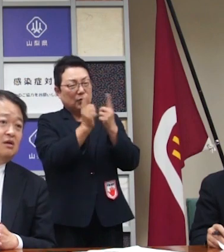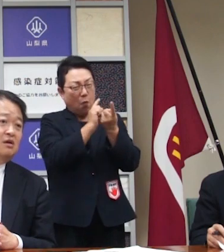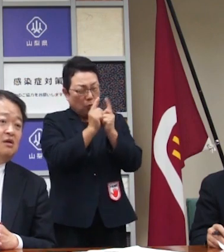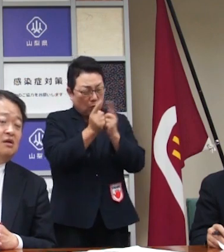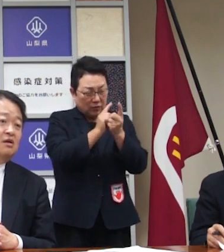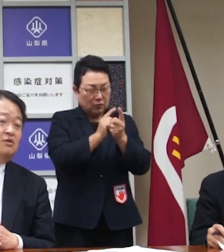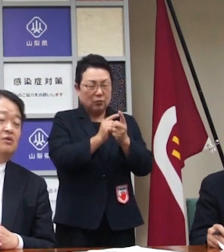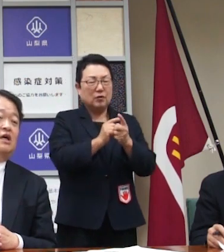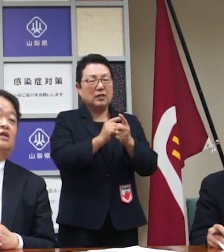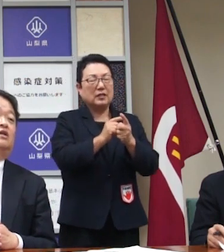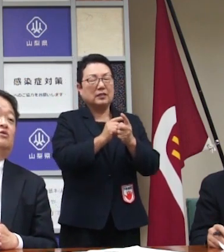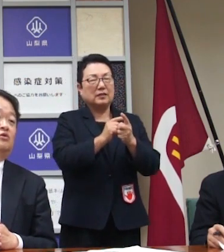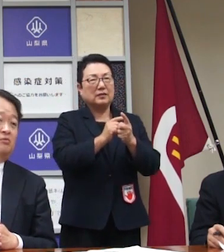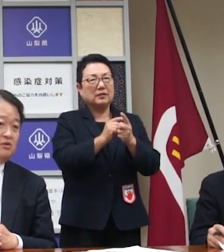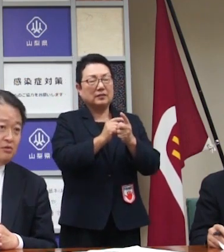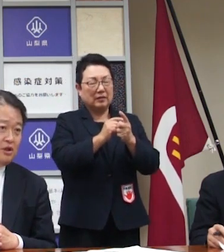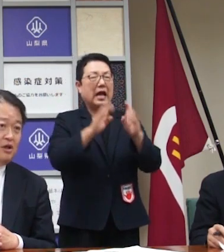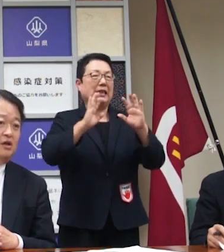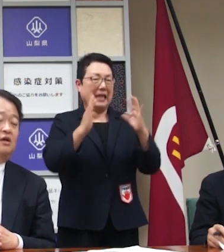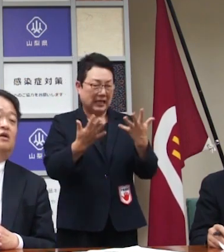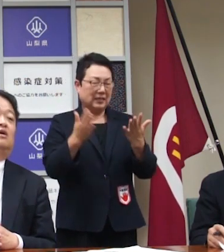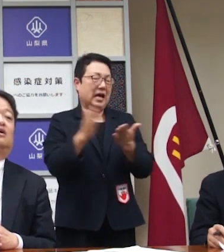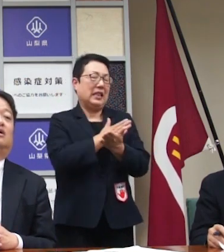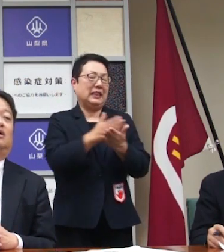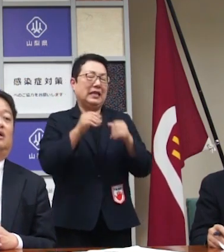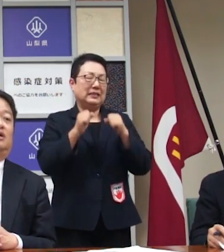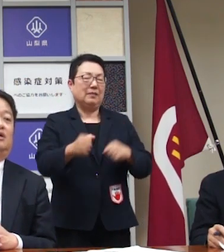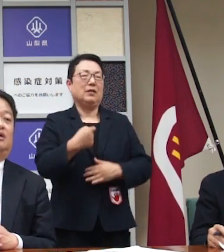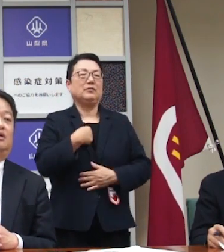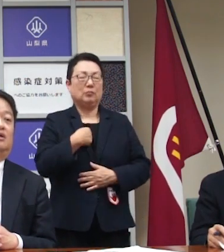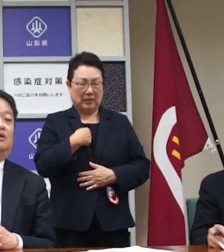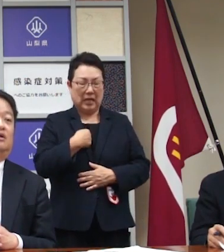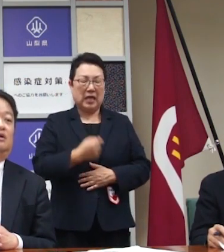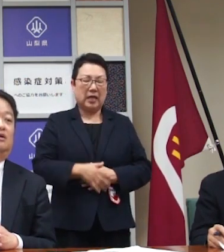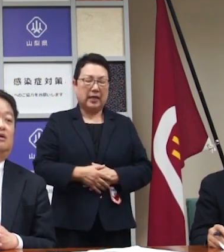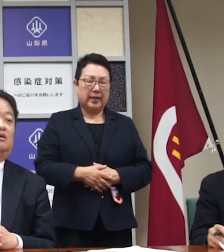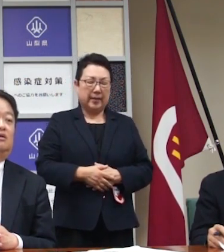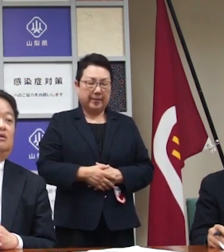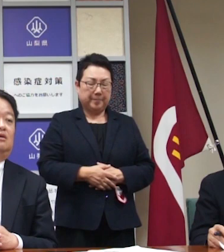ないという判断をしておりますので、